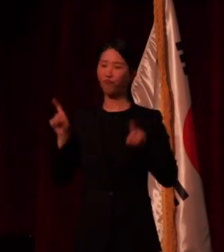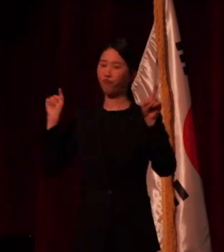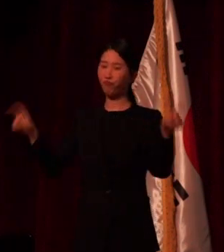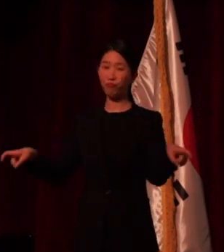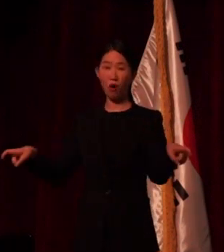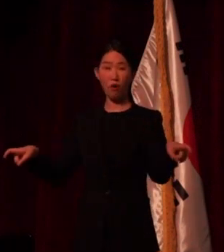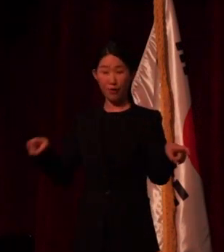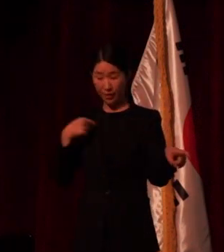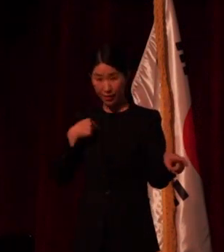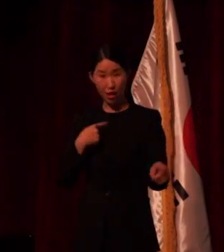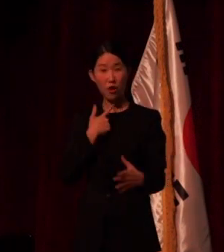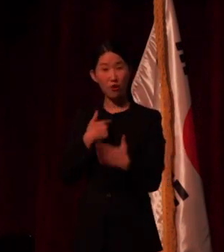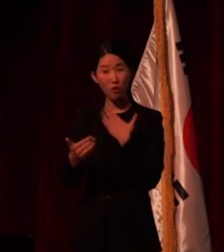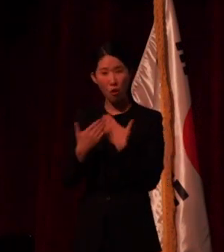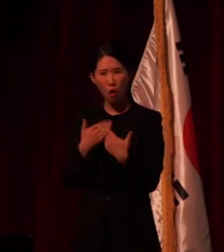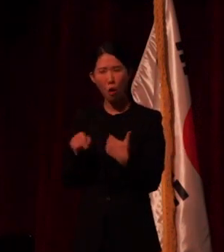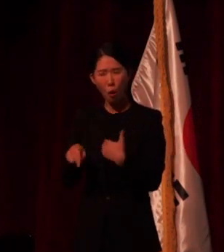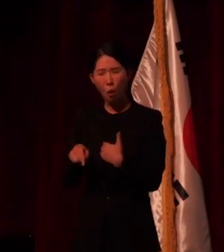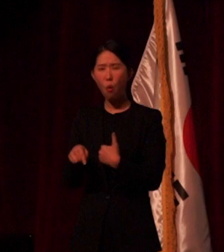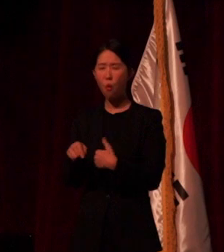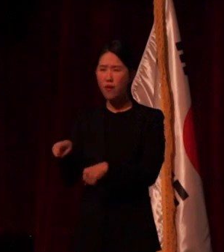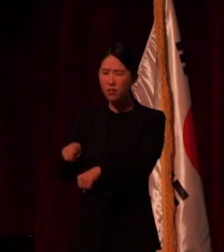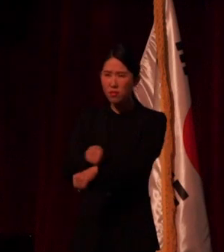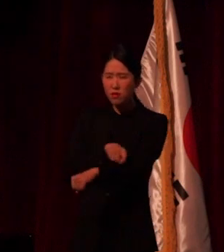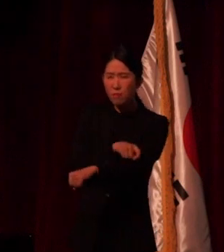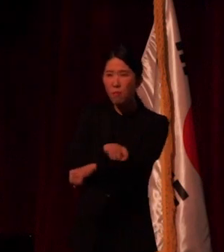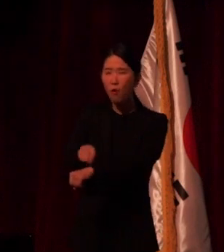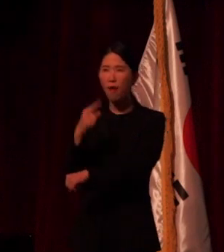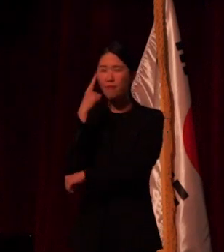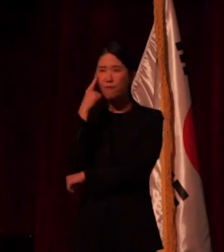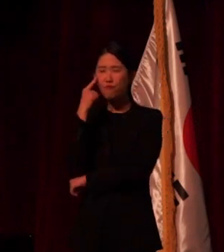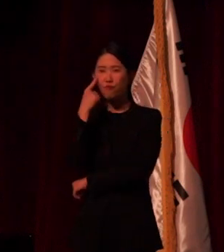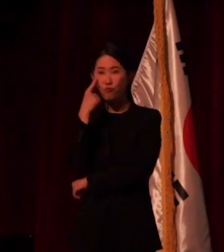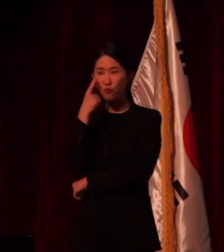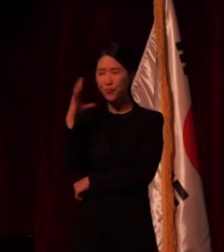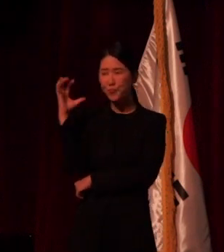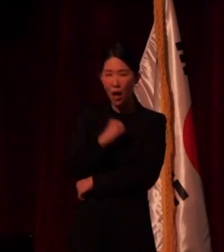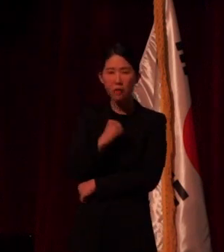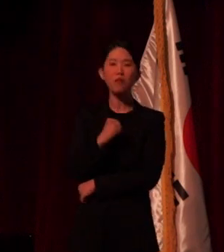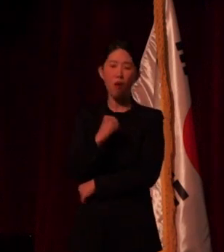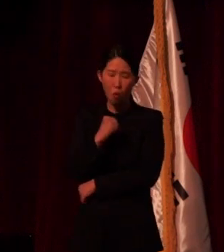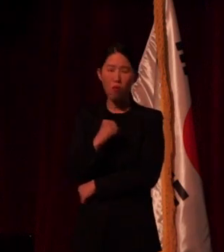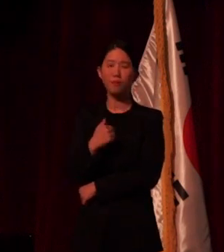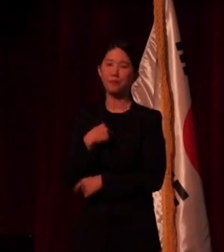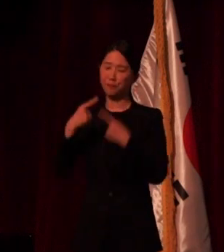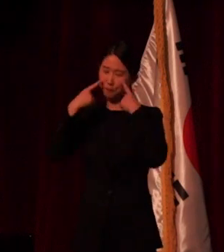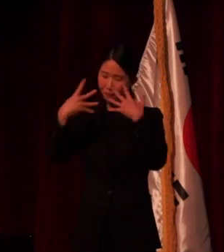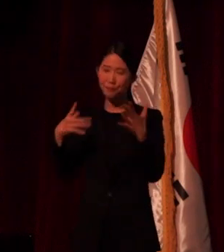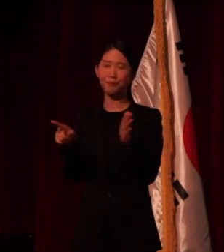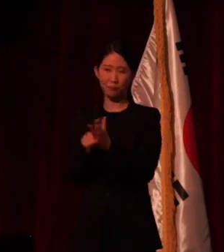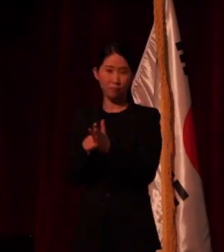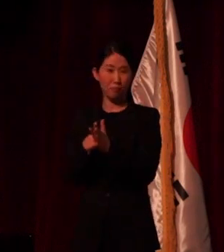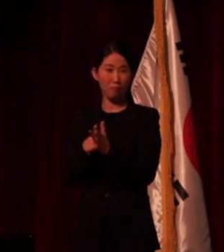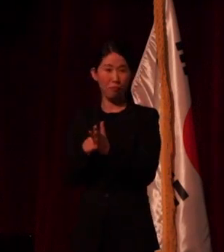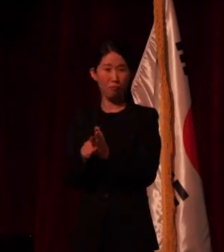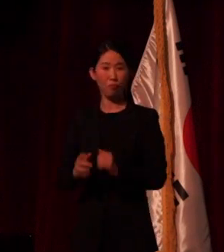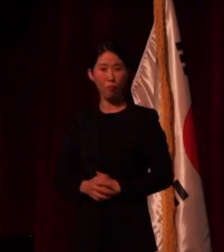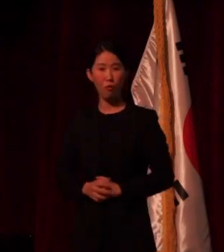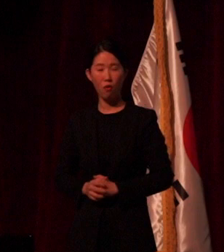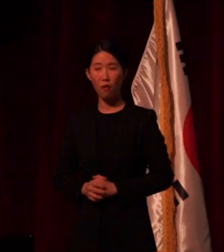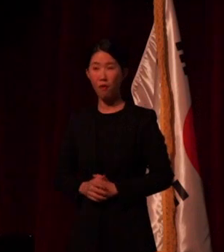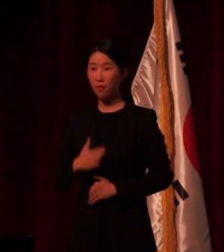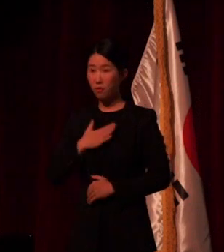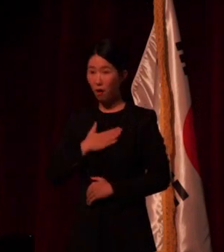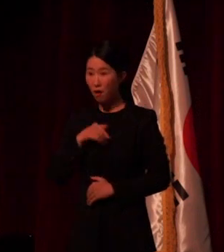정말로 특정하고 특별한 관점을 가져다 준다는 것에는 의심의 여지가 없습니다. 저는